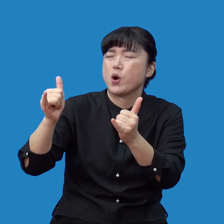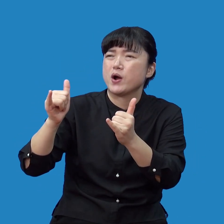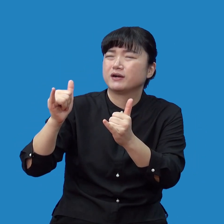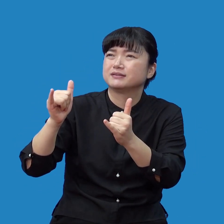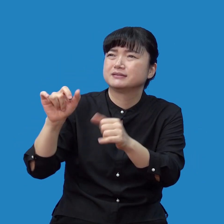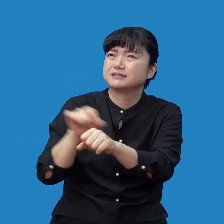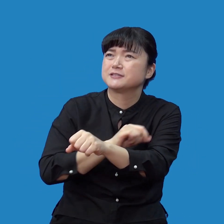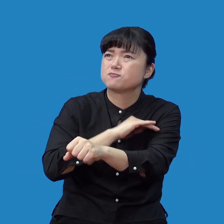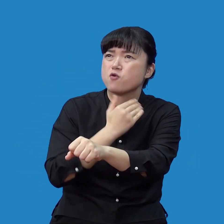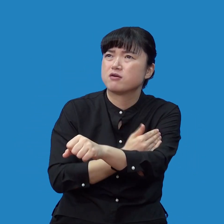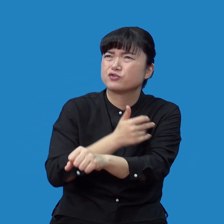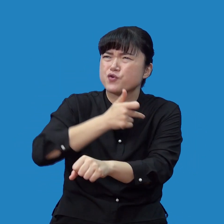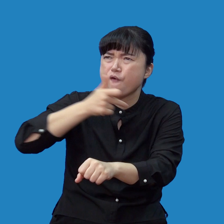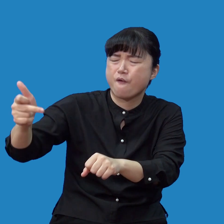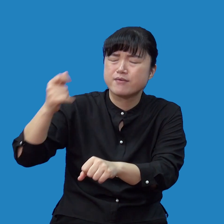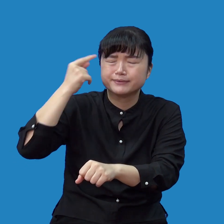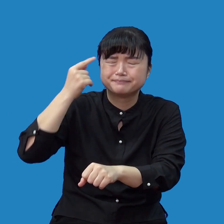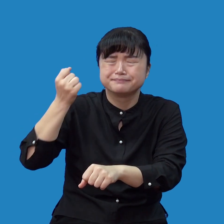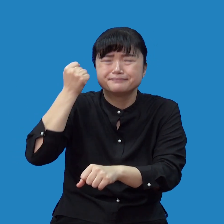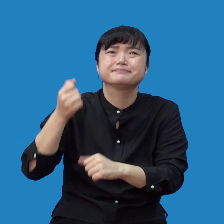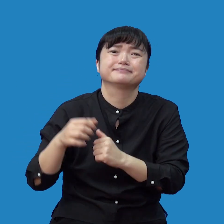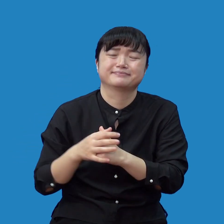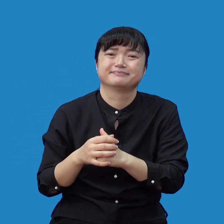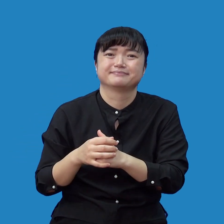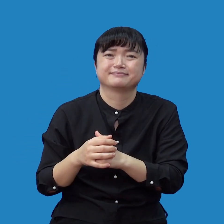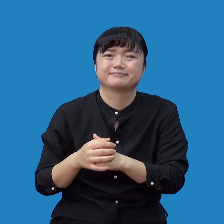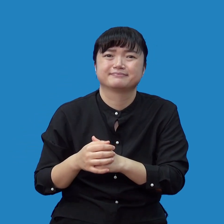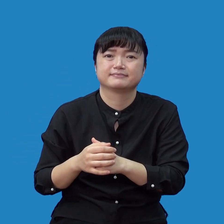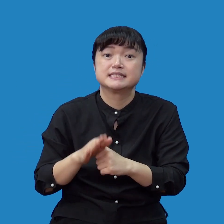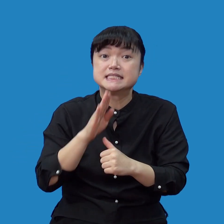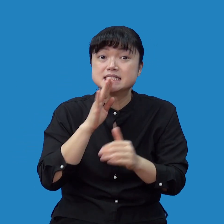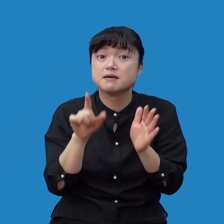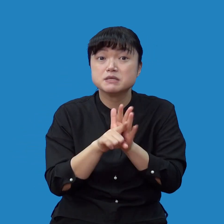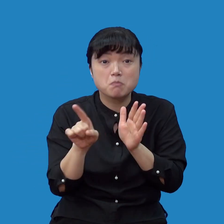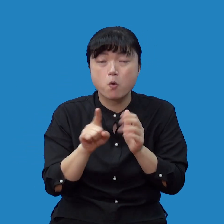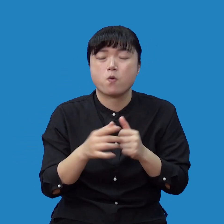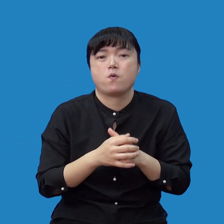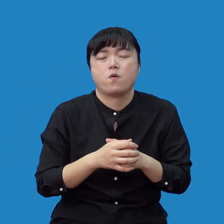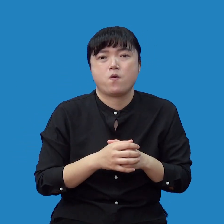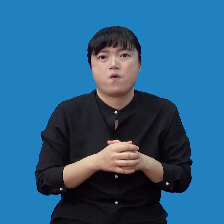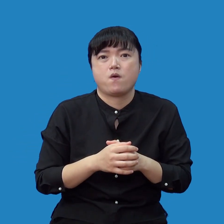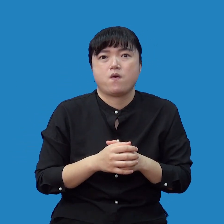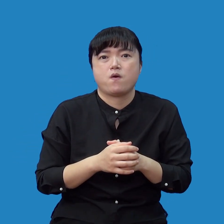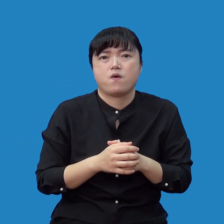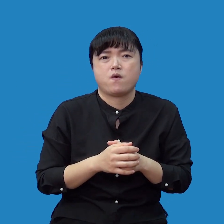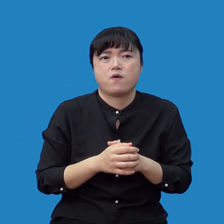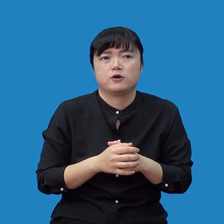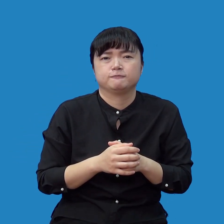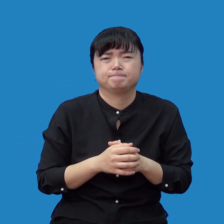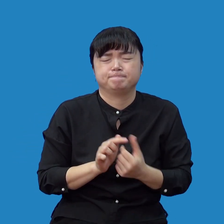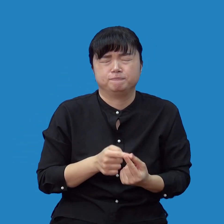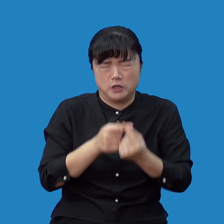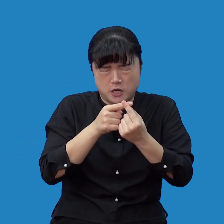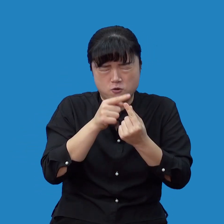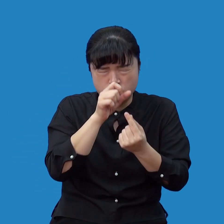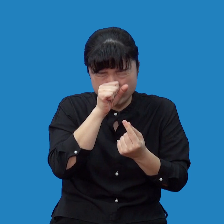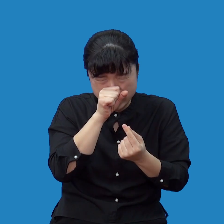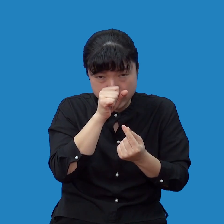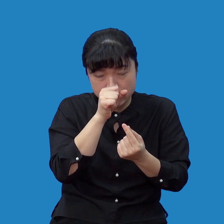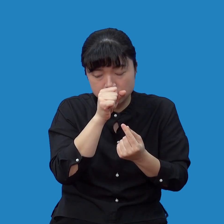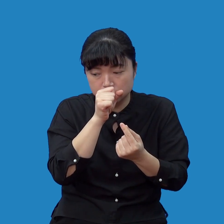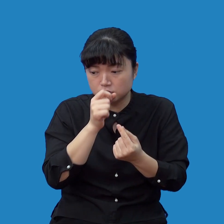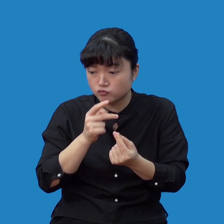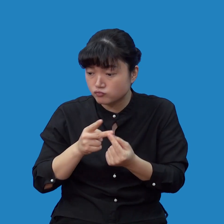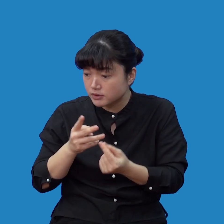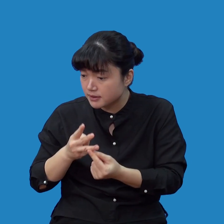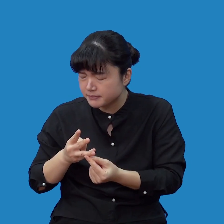여겼기 때문입니다. 진정한 믿음이라는 것은 최고를 위해서 다른 것들을 버릴 수 있는